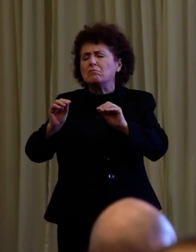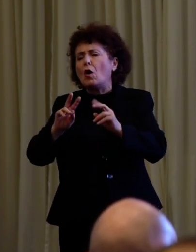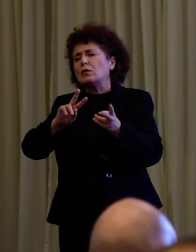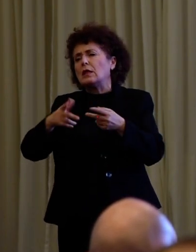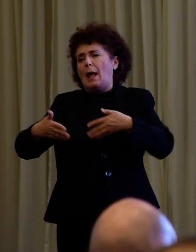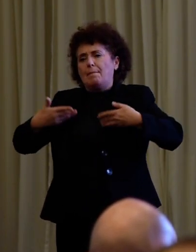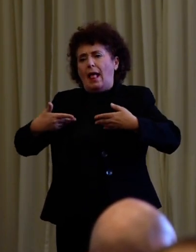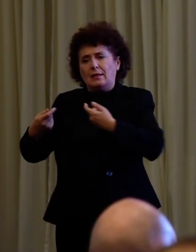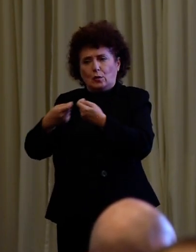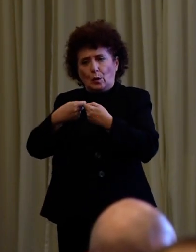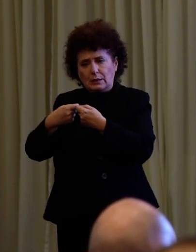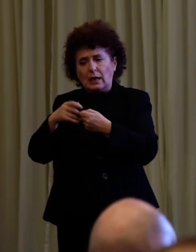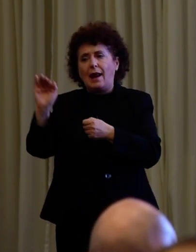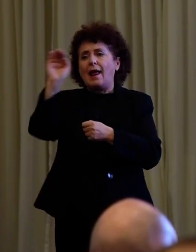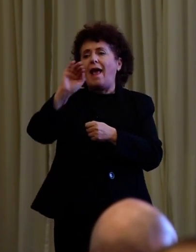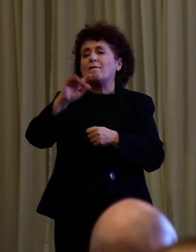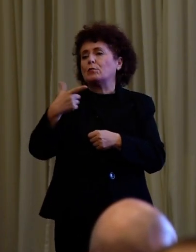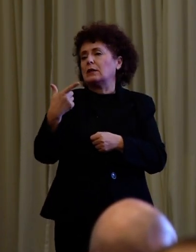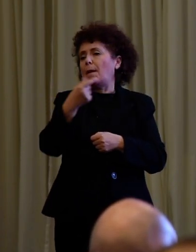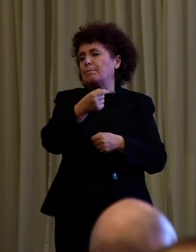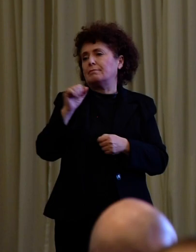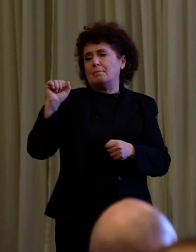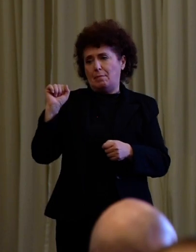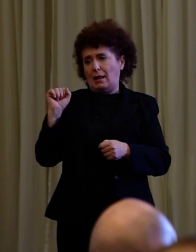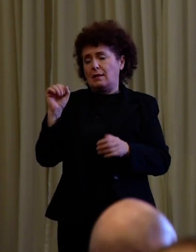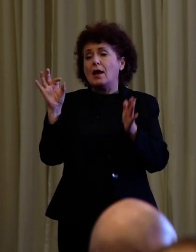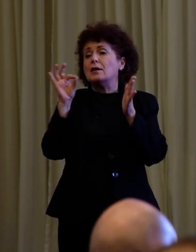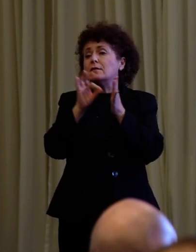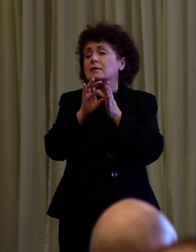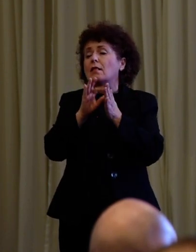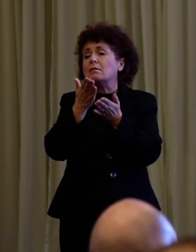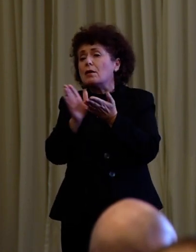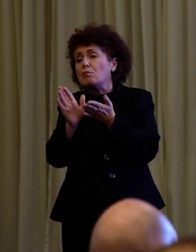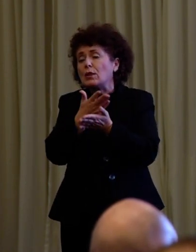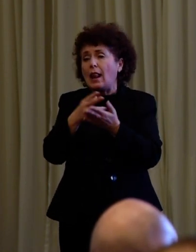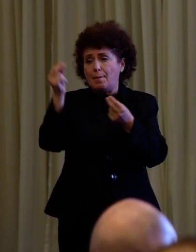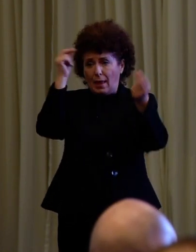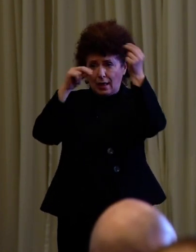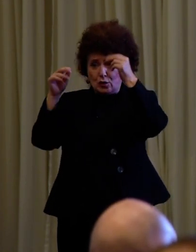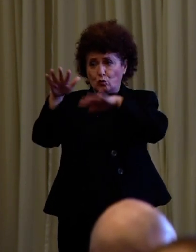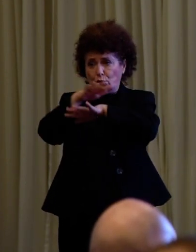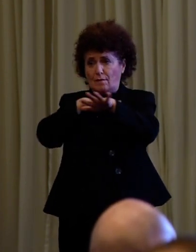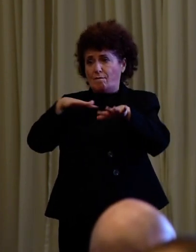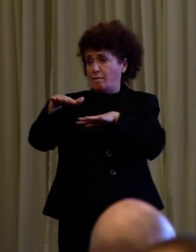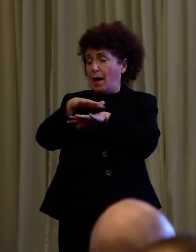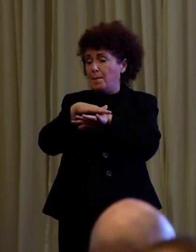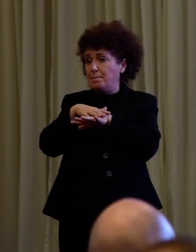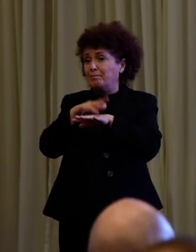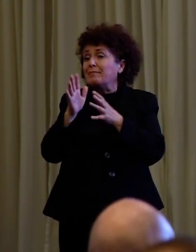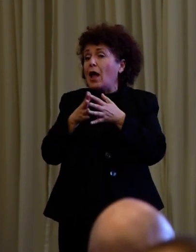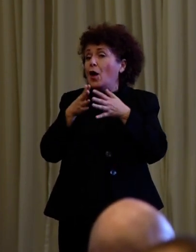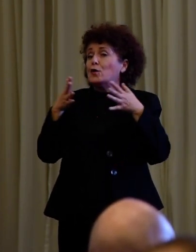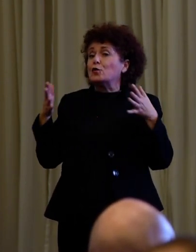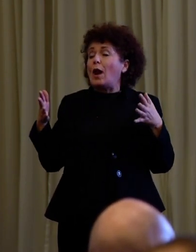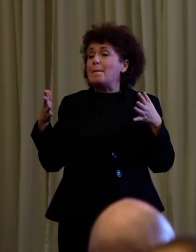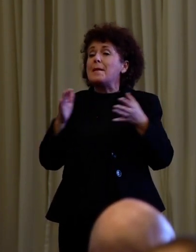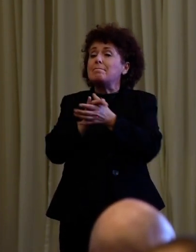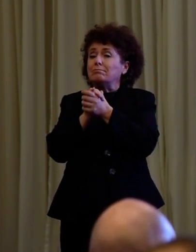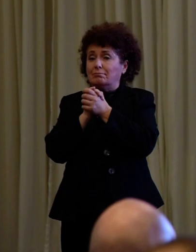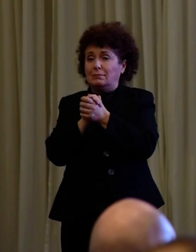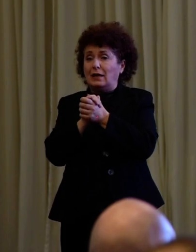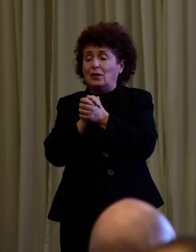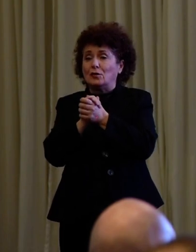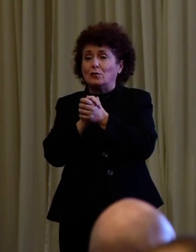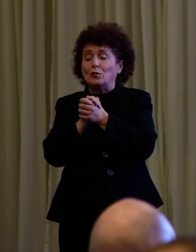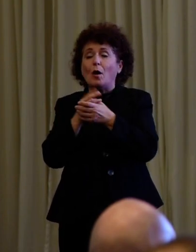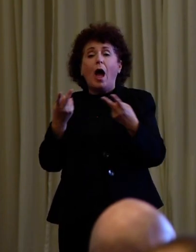од младоците и Европските партии. Се со цел да ги споделиме искуствата, да го зголемиме пријателството, како што